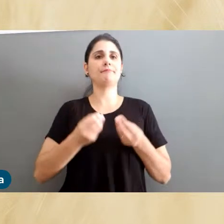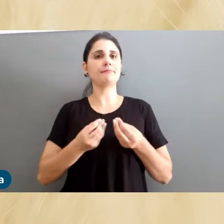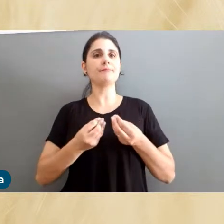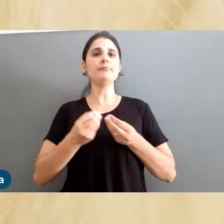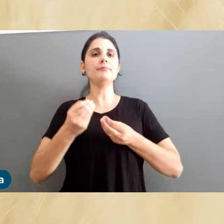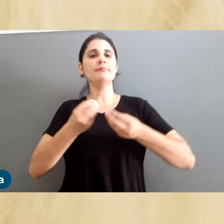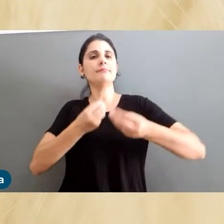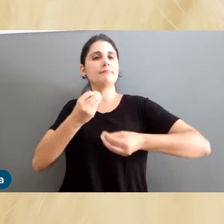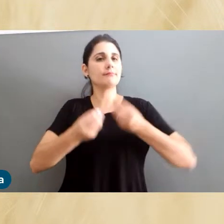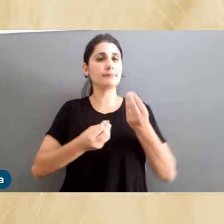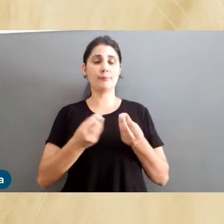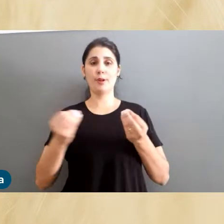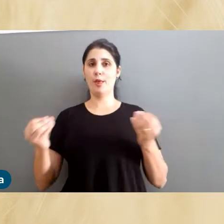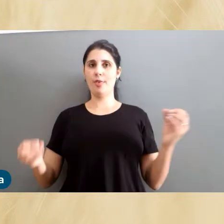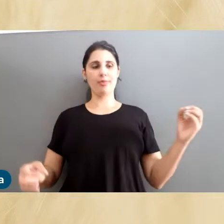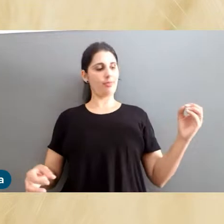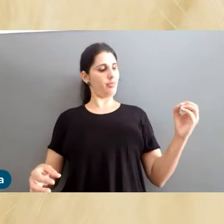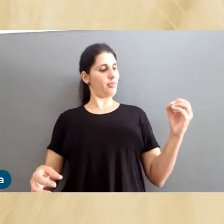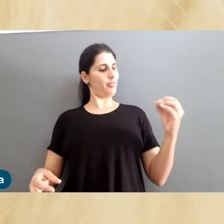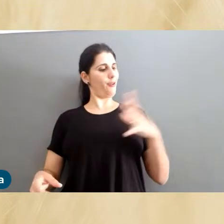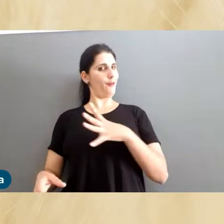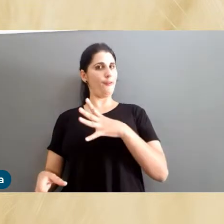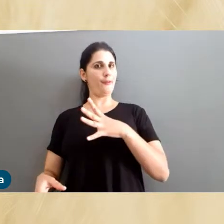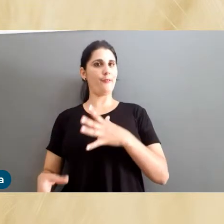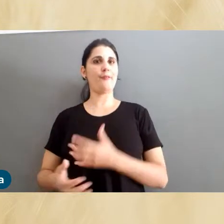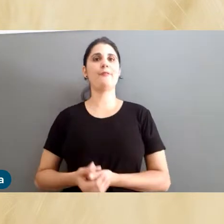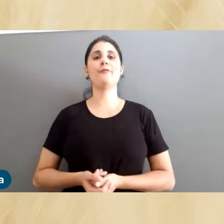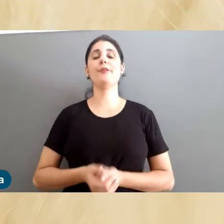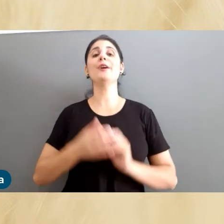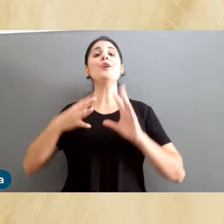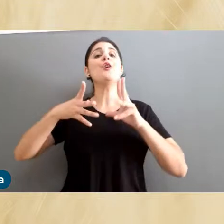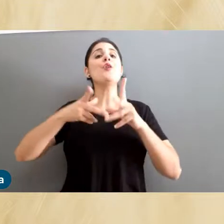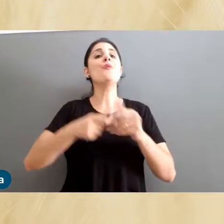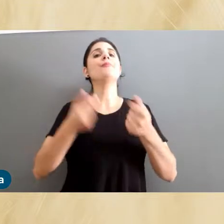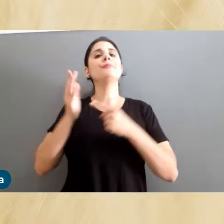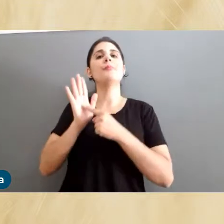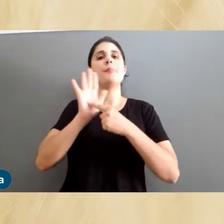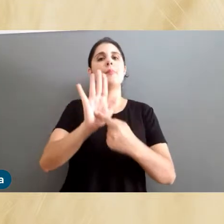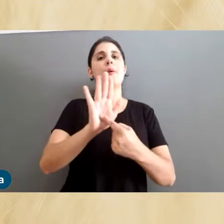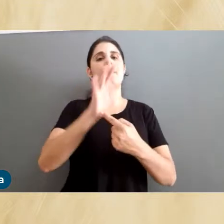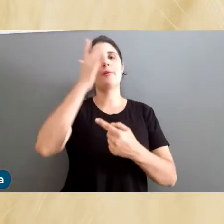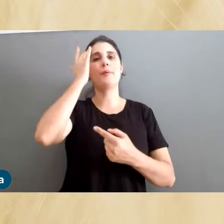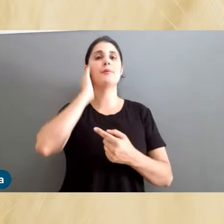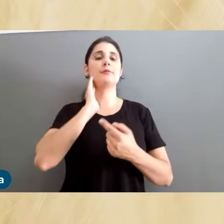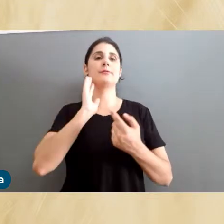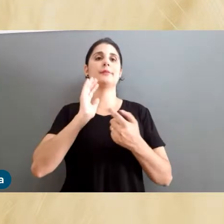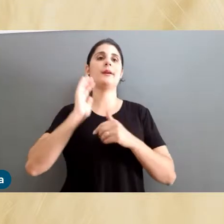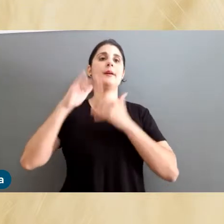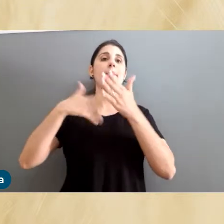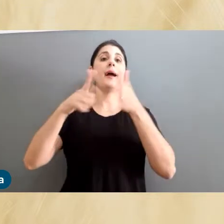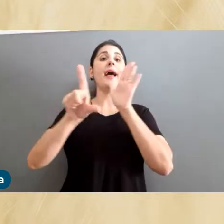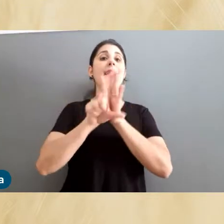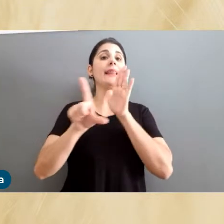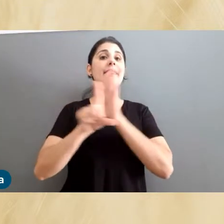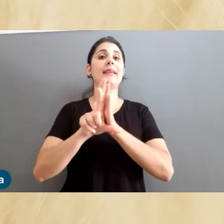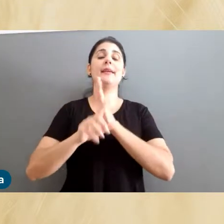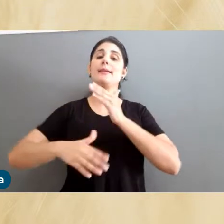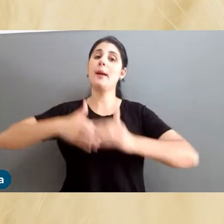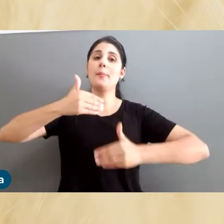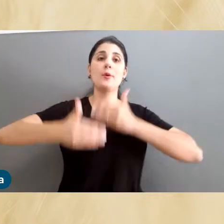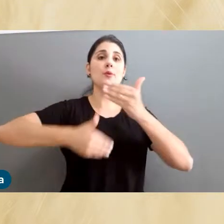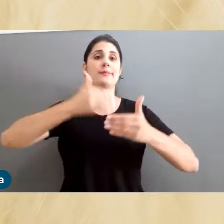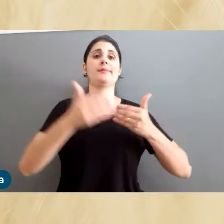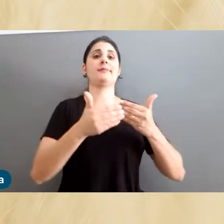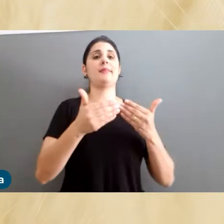com as coisas novas que nós buscamos, e que tudo isso aponta para leis, para processos, e não